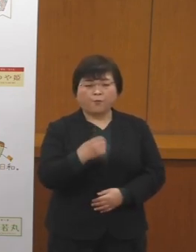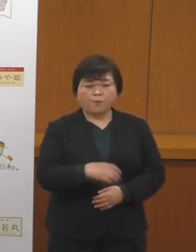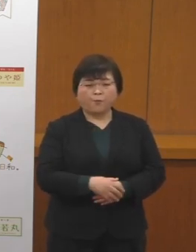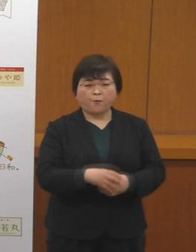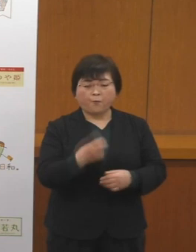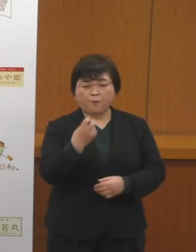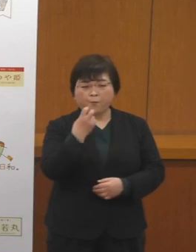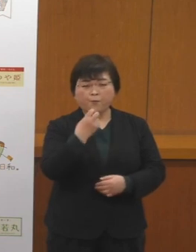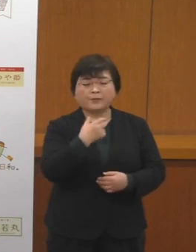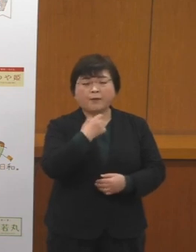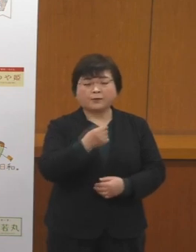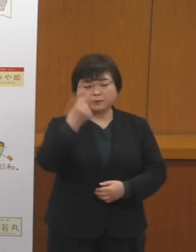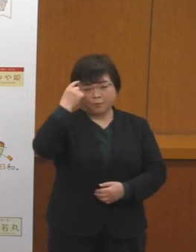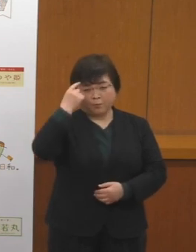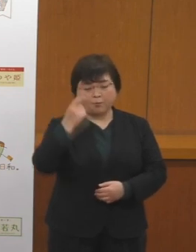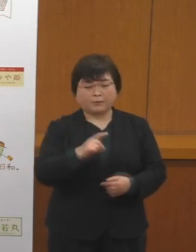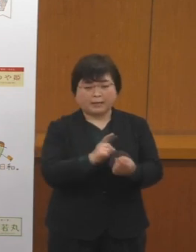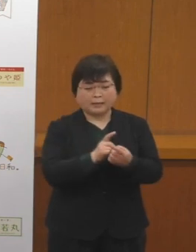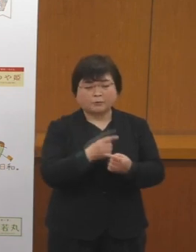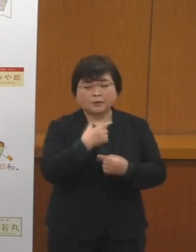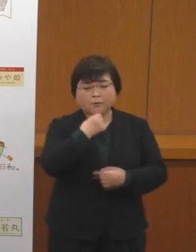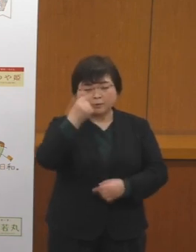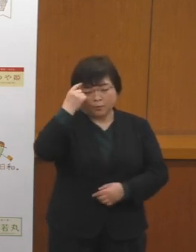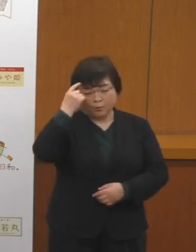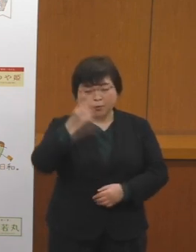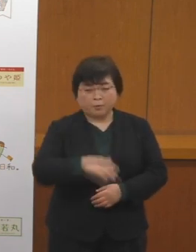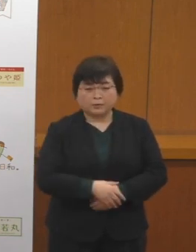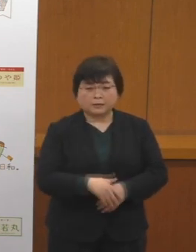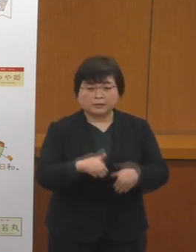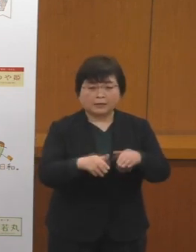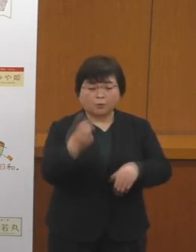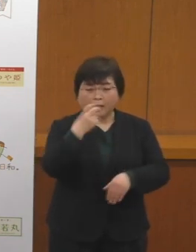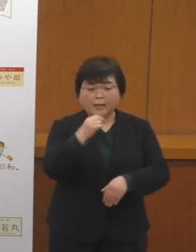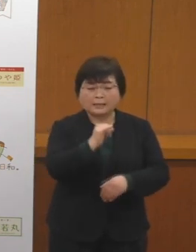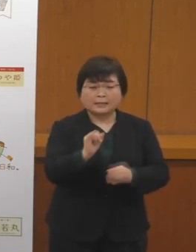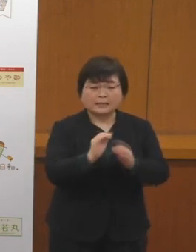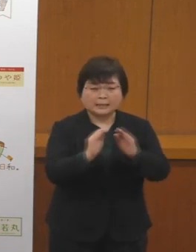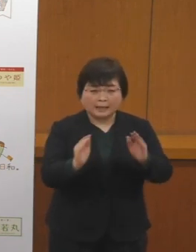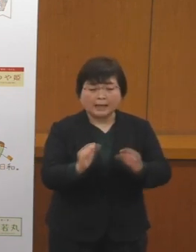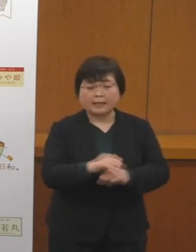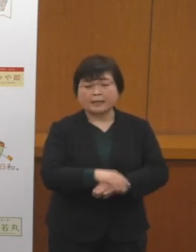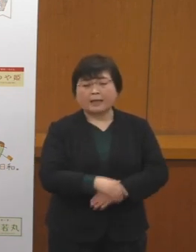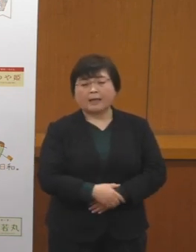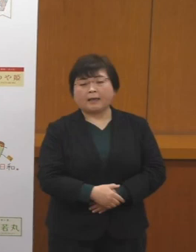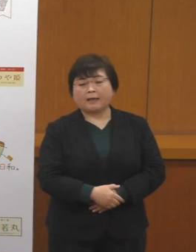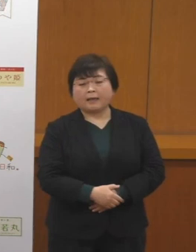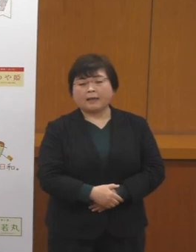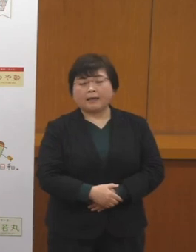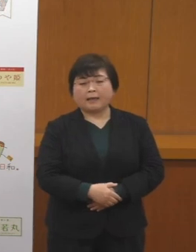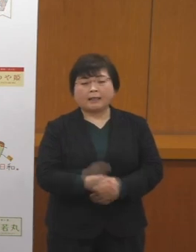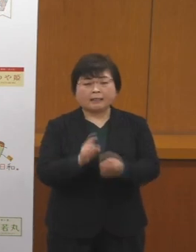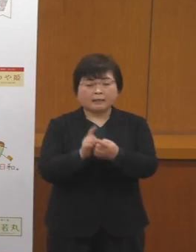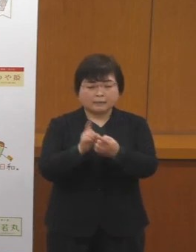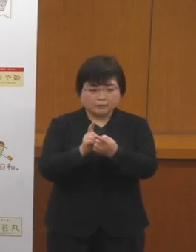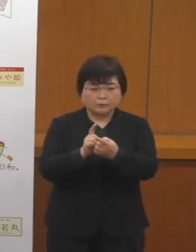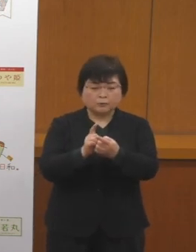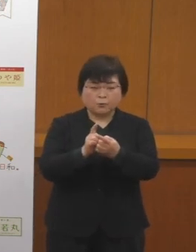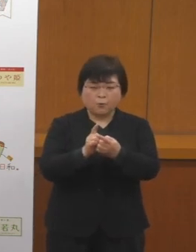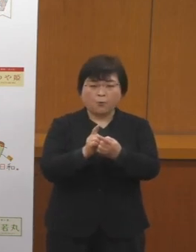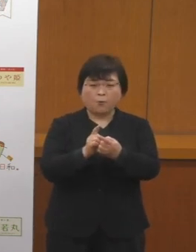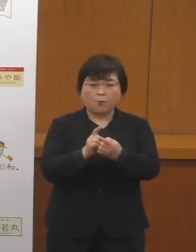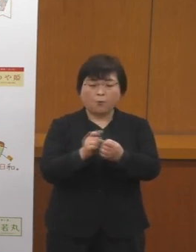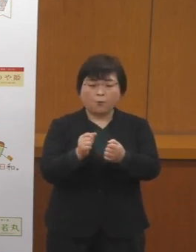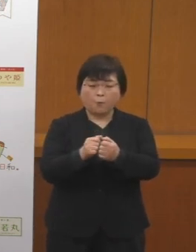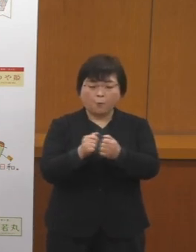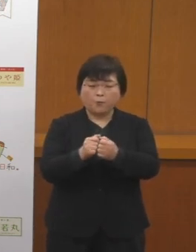していただきたいと思いますで選挙管理委員会でどういうふうにねあの対策を立てて